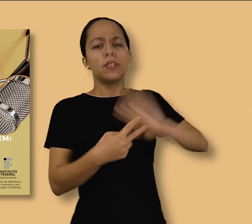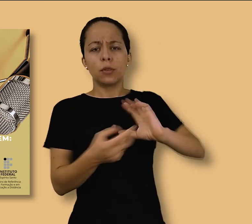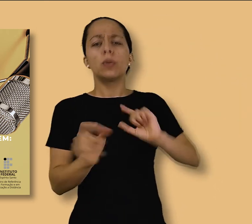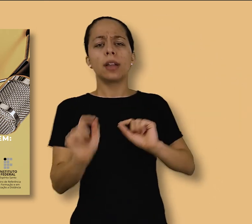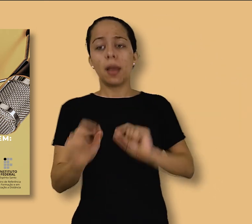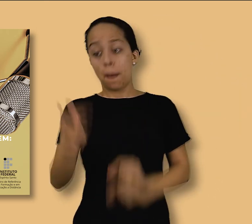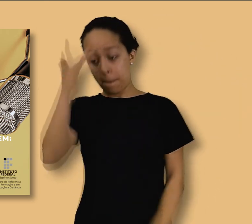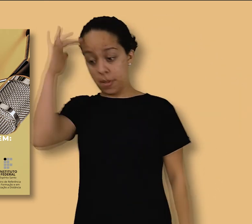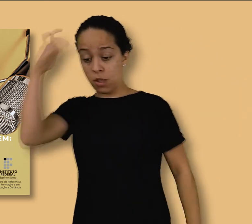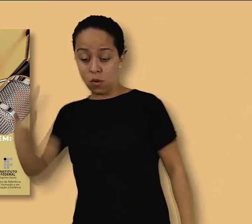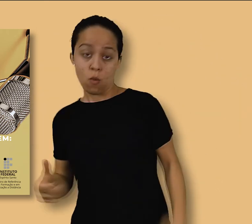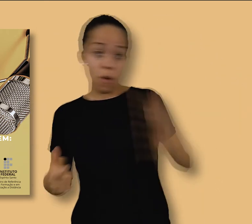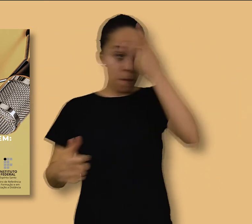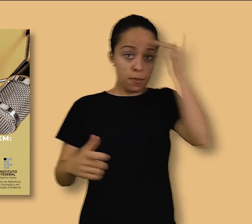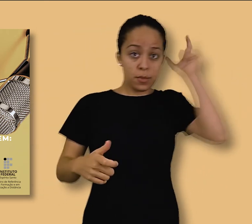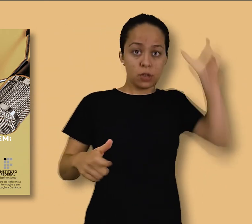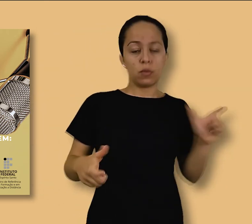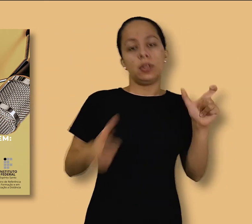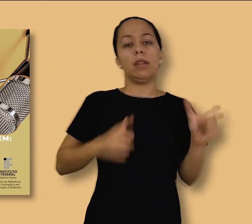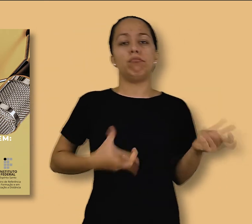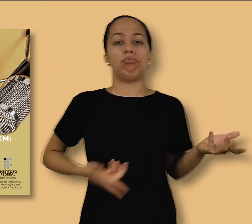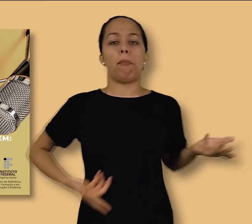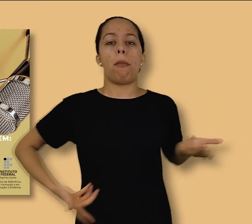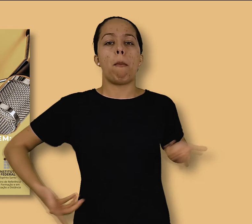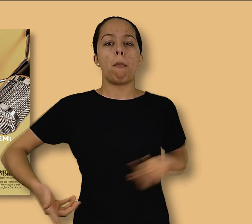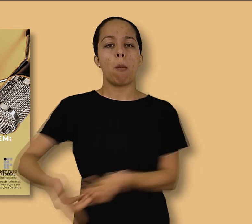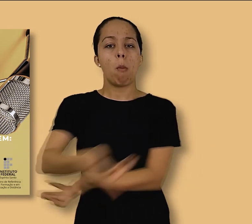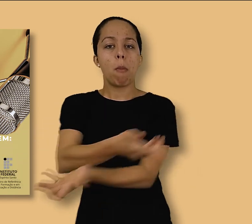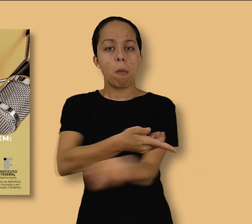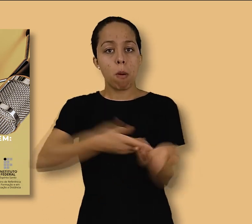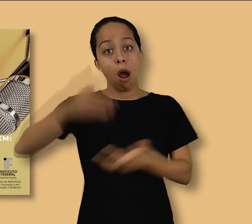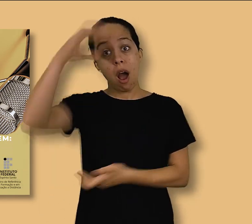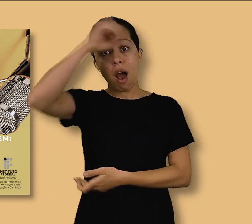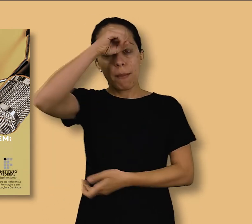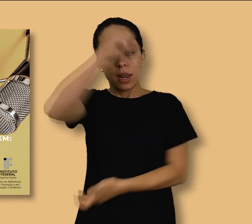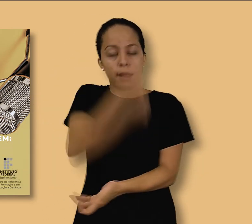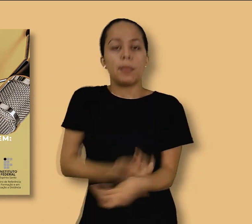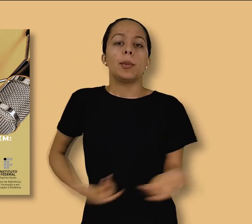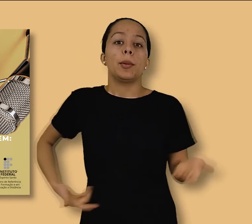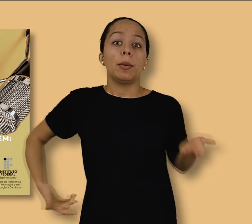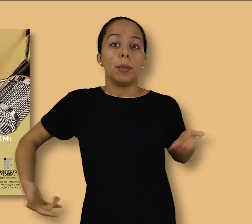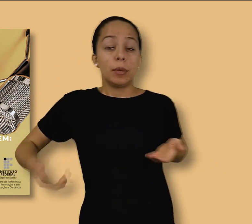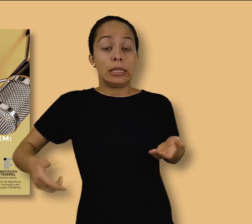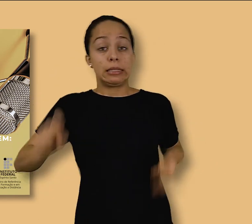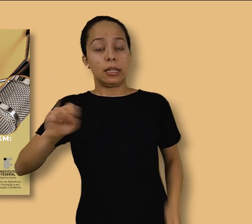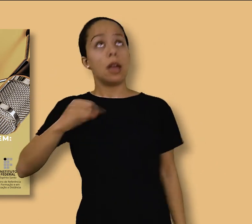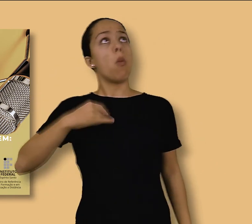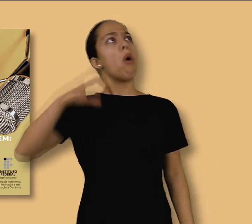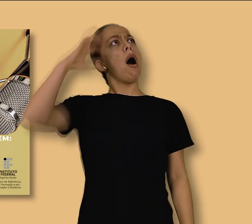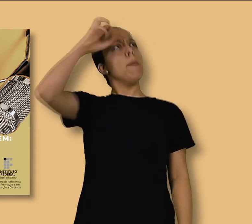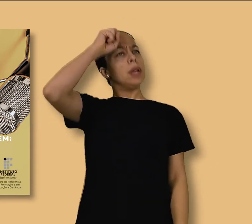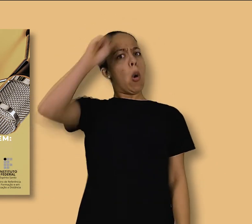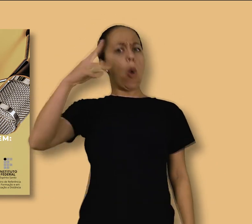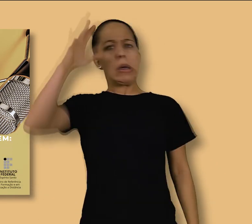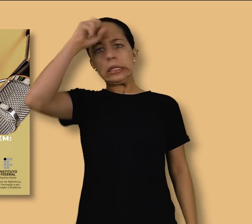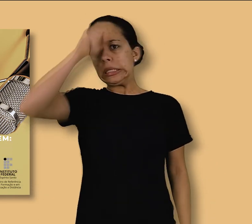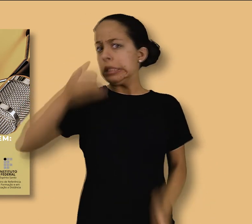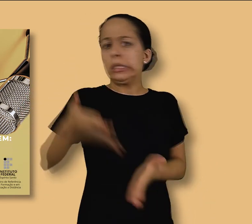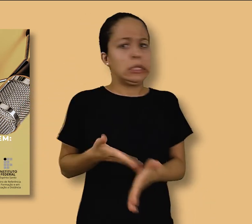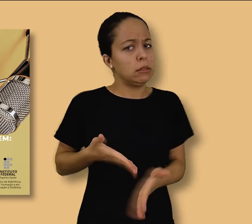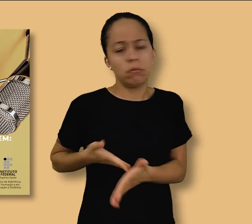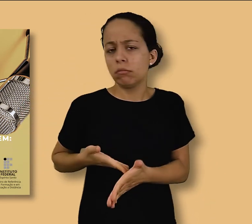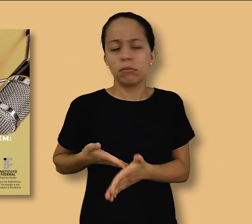troca de relação importante é o aprender nesse sentido e o não aprender